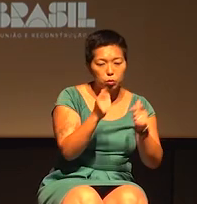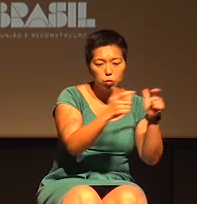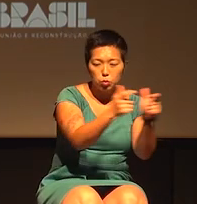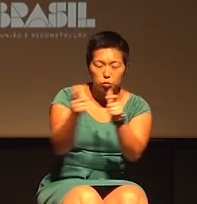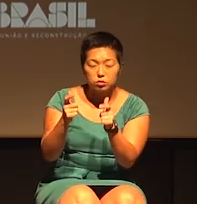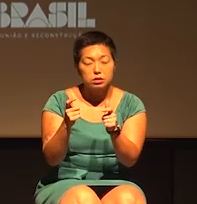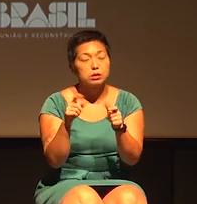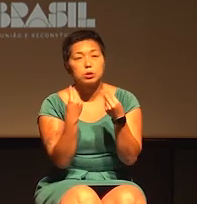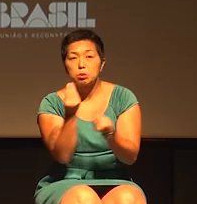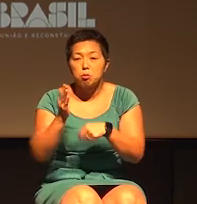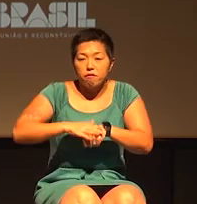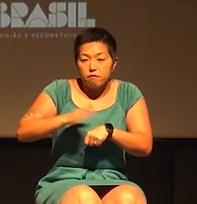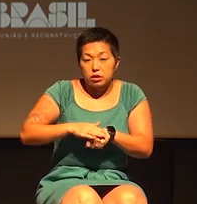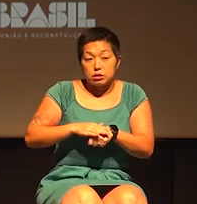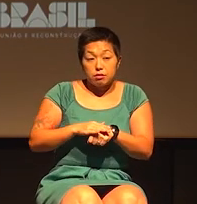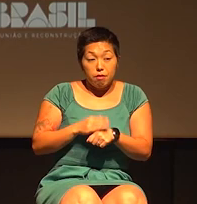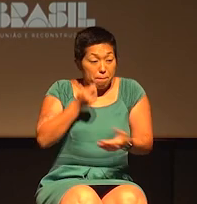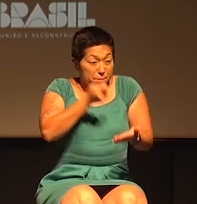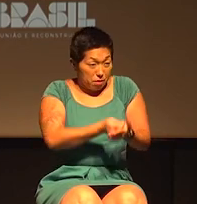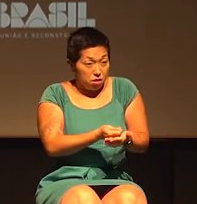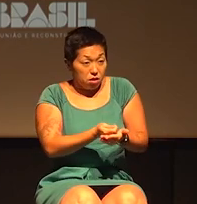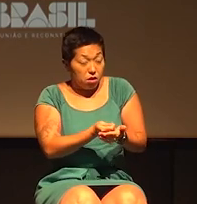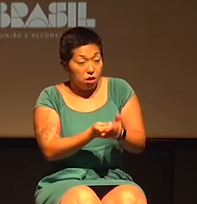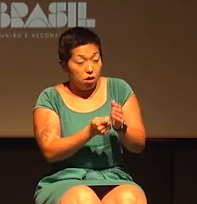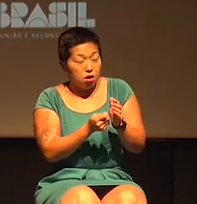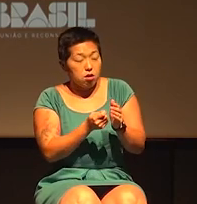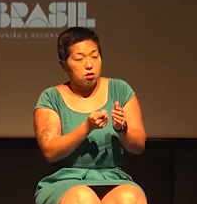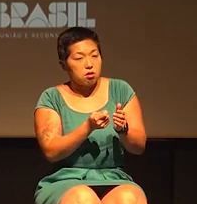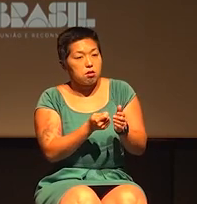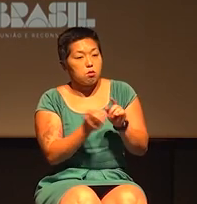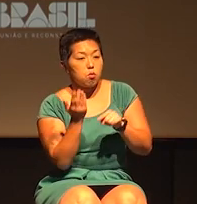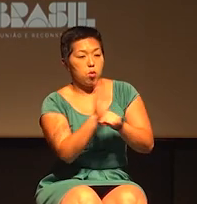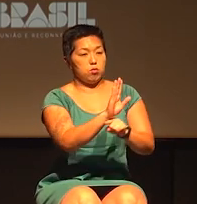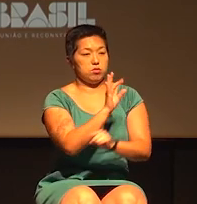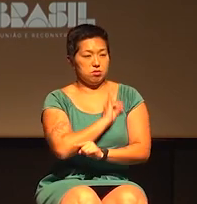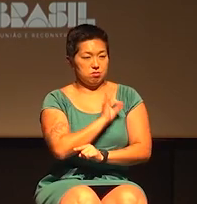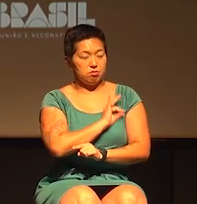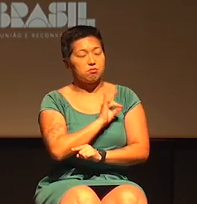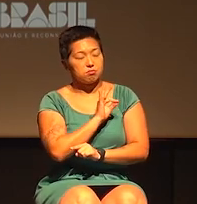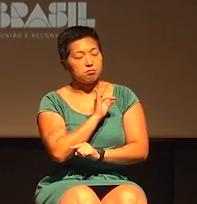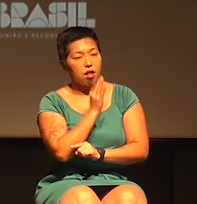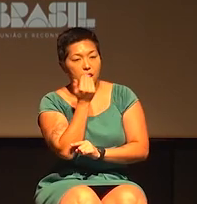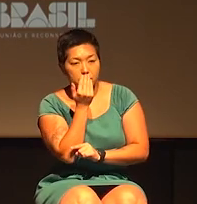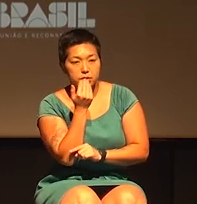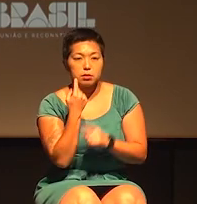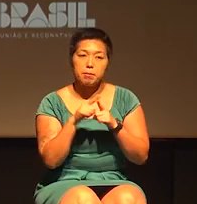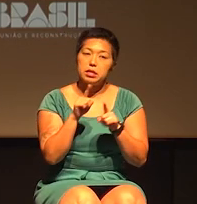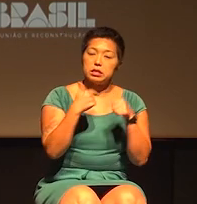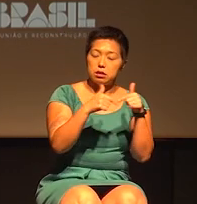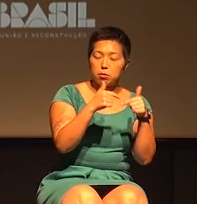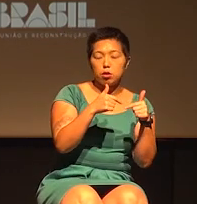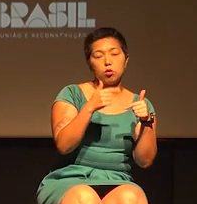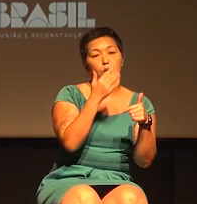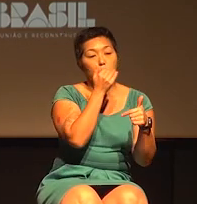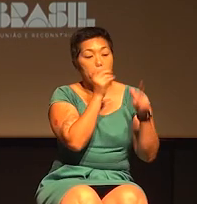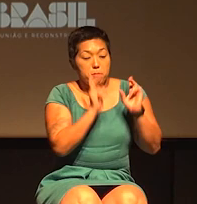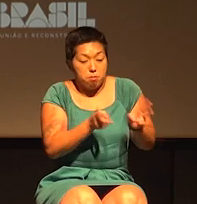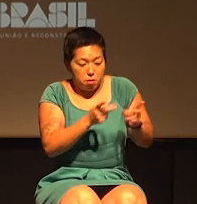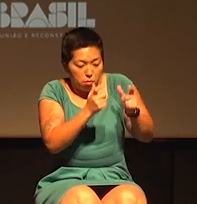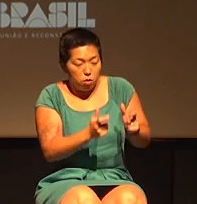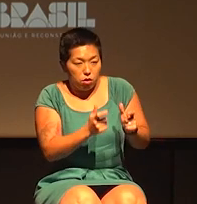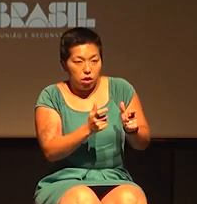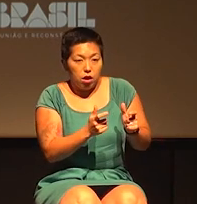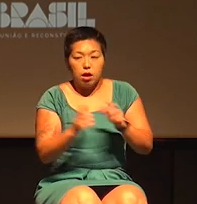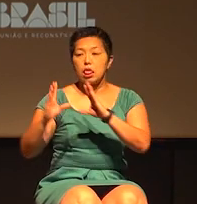não e a gente vai dar auxílio alimentação não porque as pessoas já vão as trabalhadoras já vão comer lá mesmo a gente Ah então ela e aí à